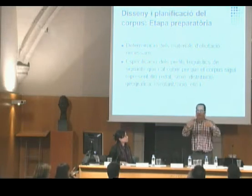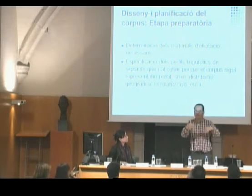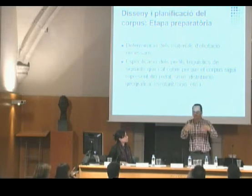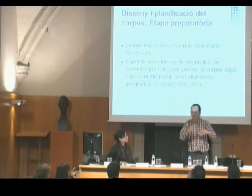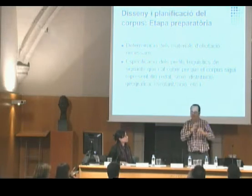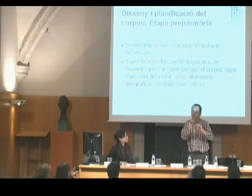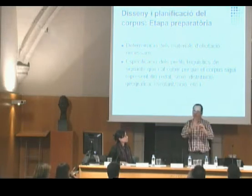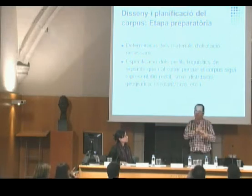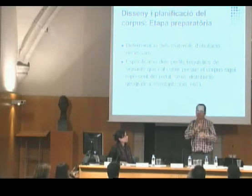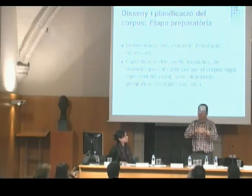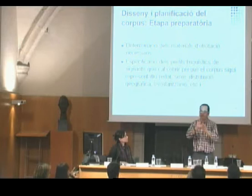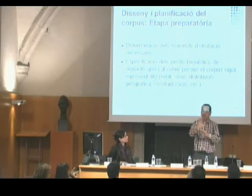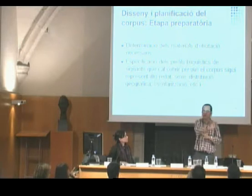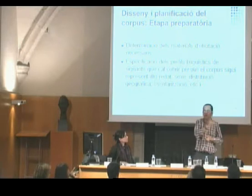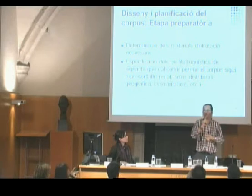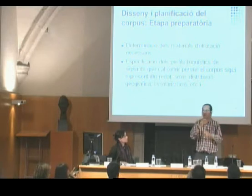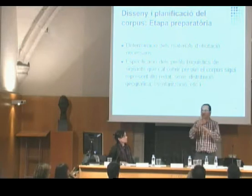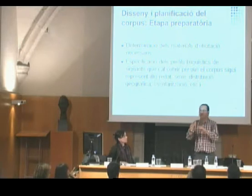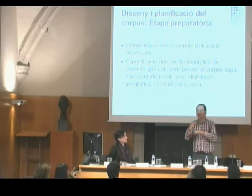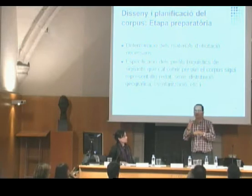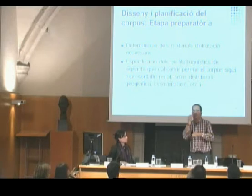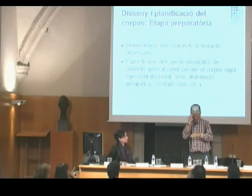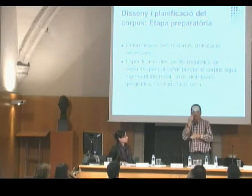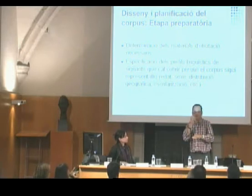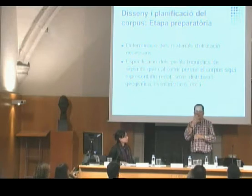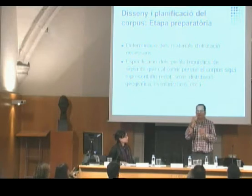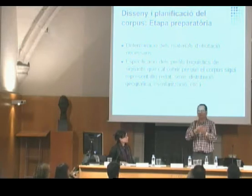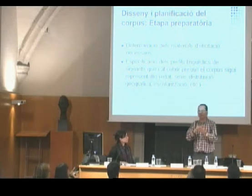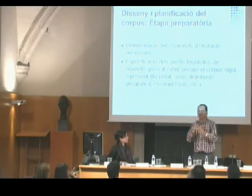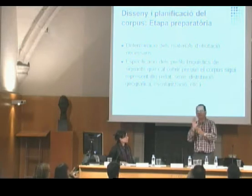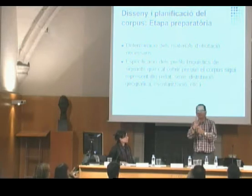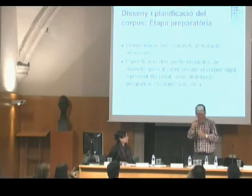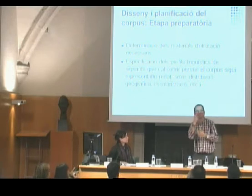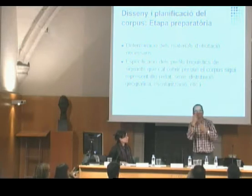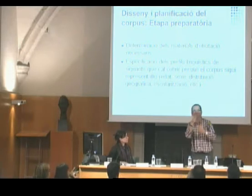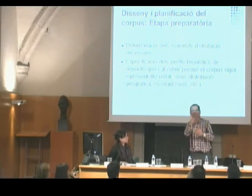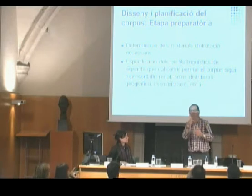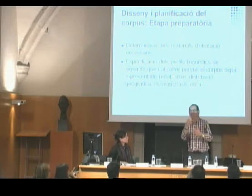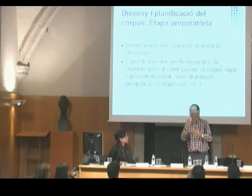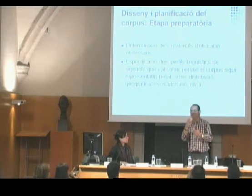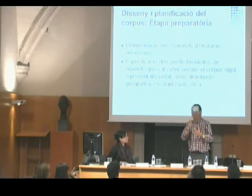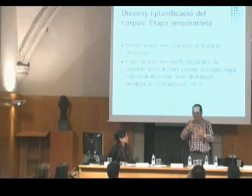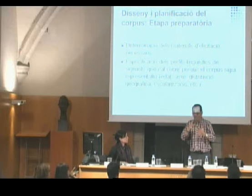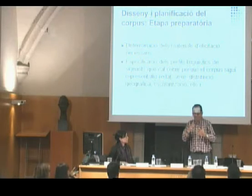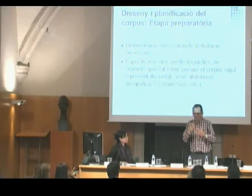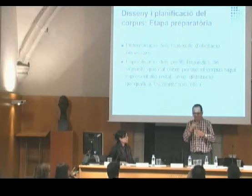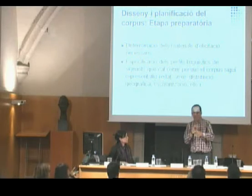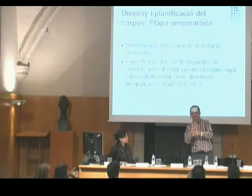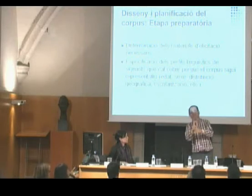en la creació del corpus tinguin un material per iniciar els seus